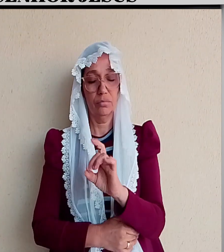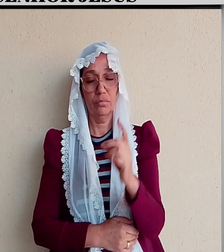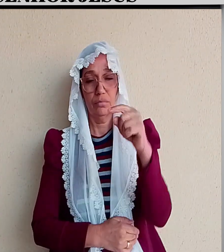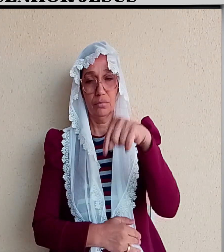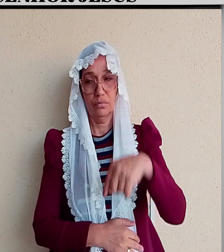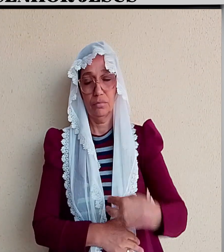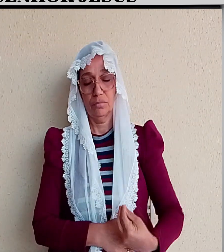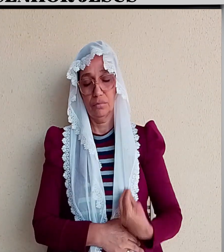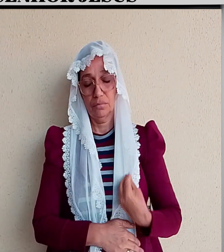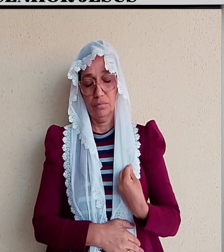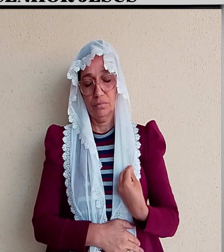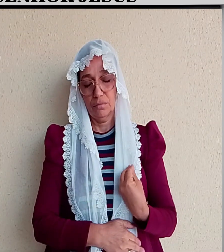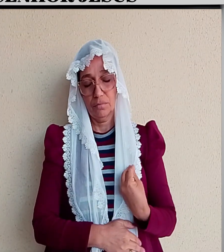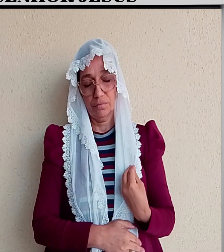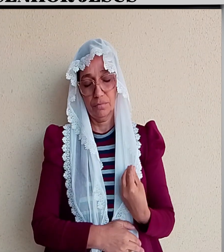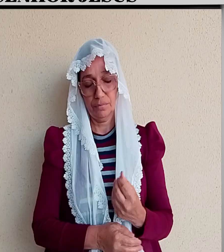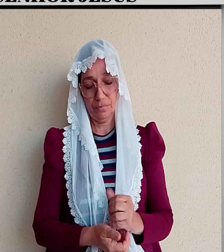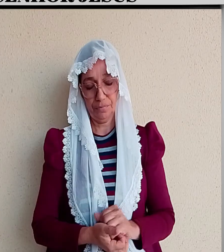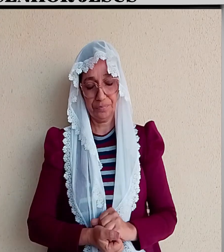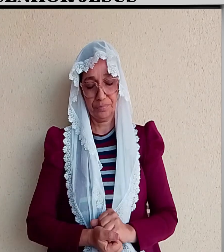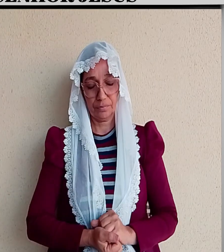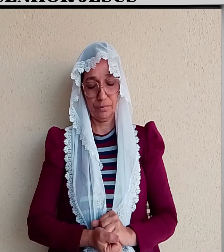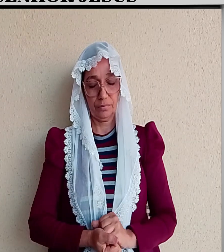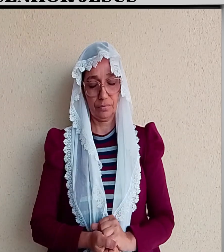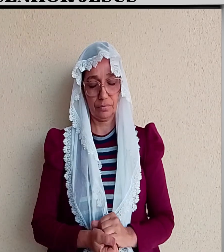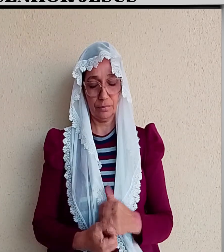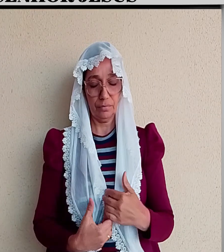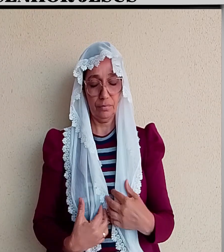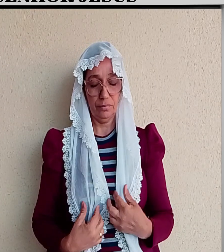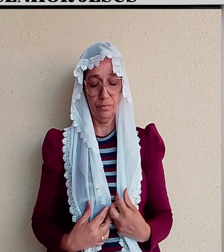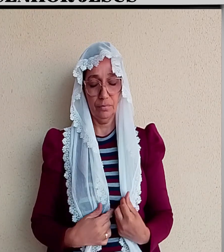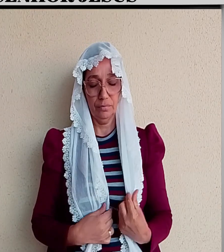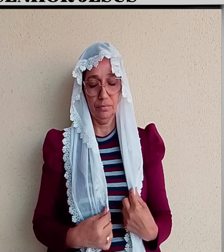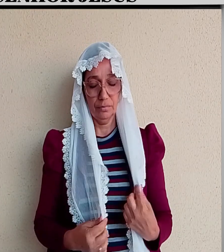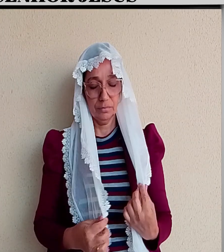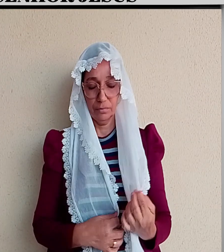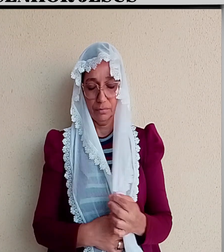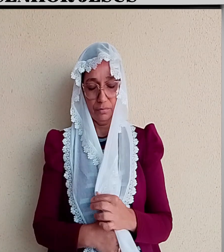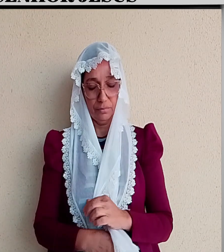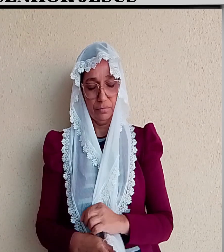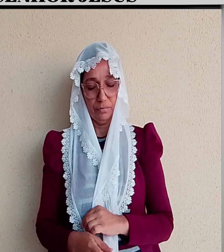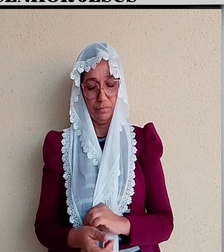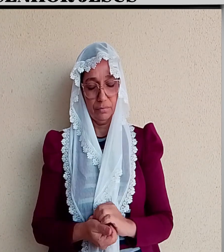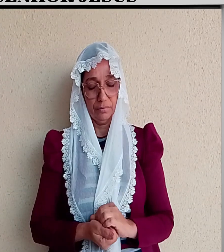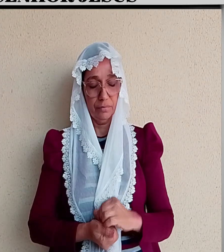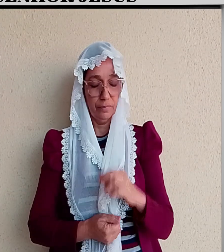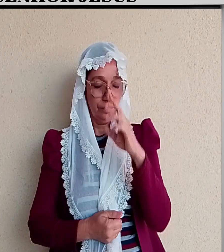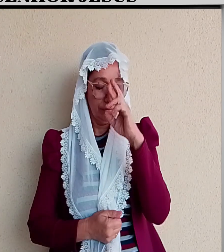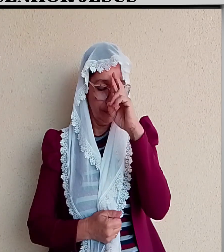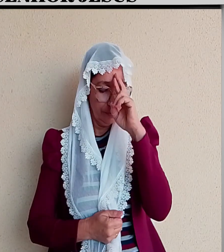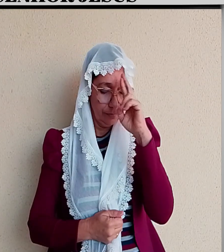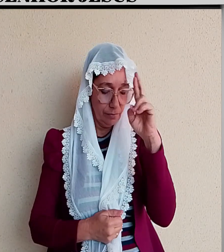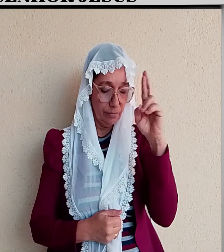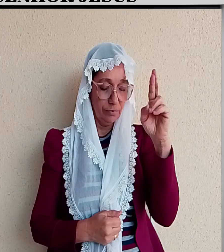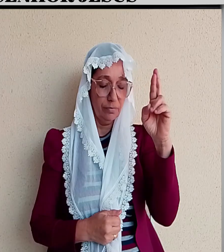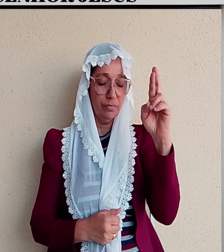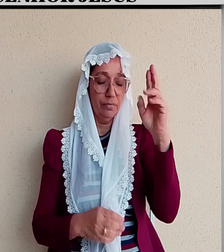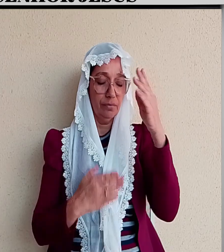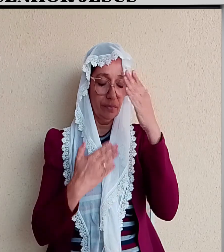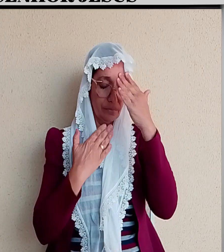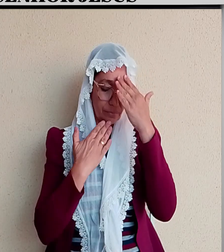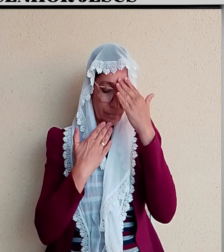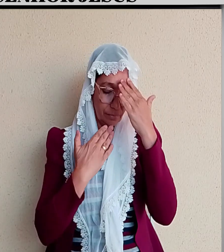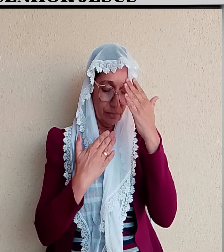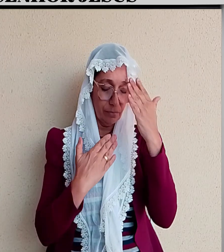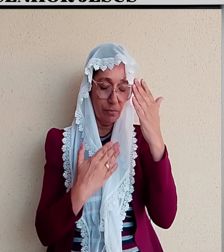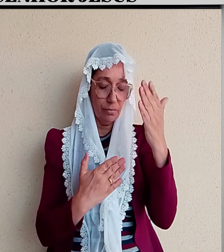glorioso, nos alegra, Senhor, cantar para Ti, Pai bondoso. Glória a Damos Deus. graças a Ti, Senhor, pelo tempo preparado para estar